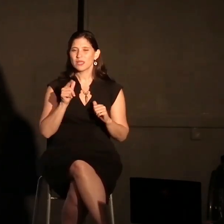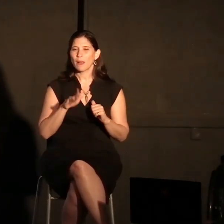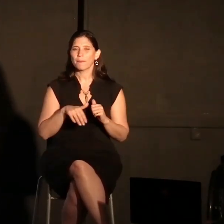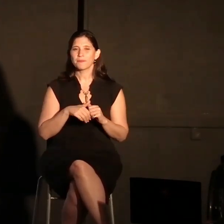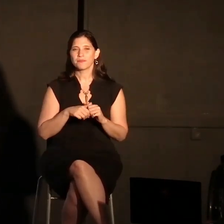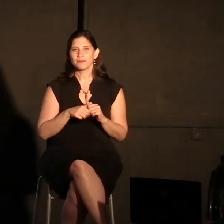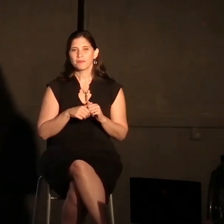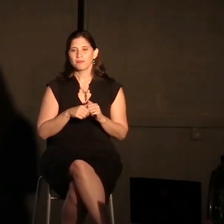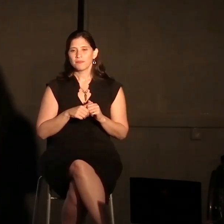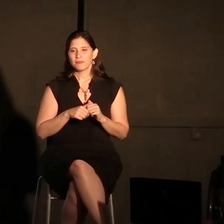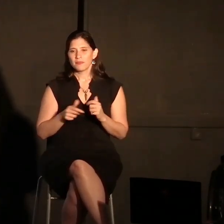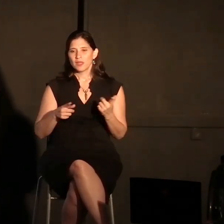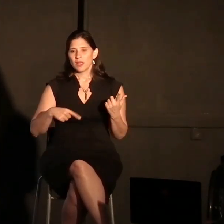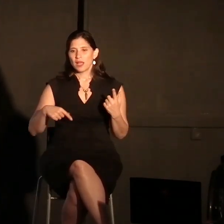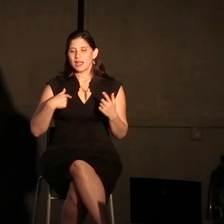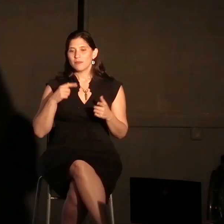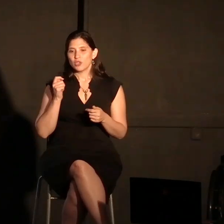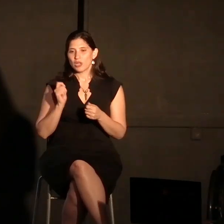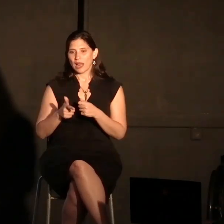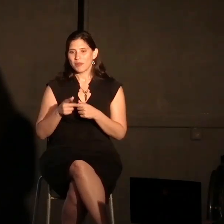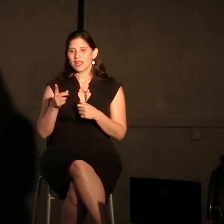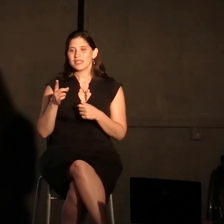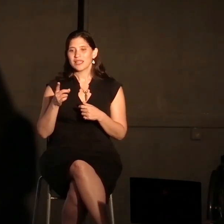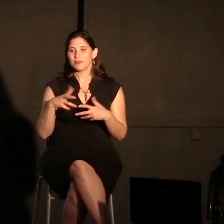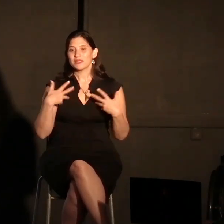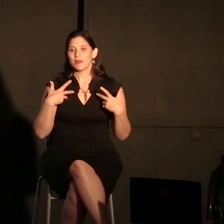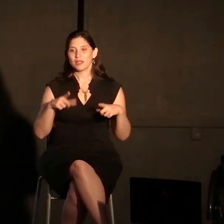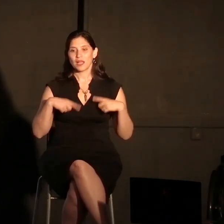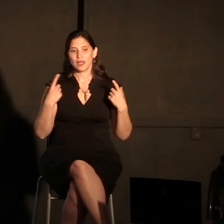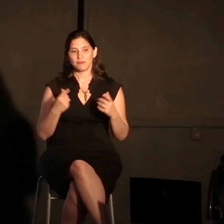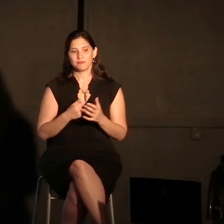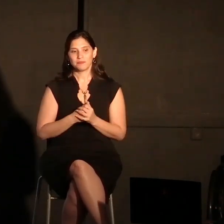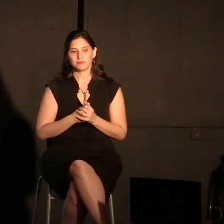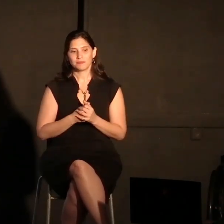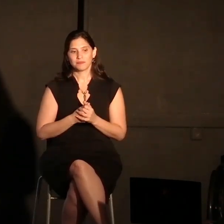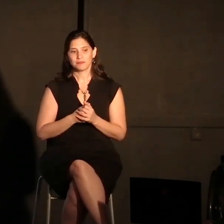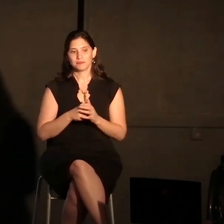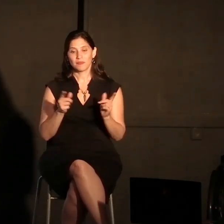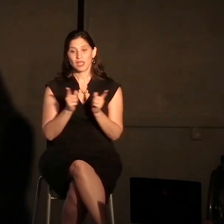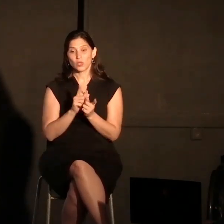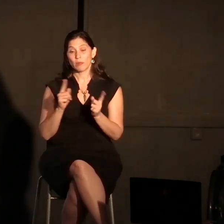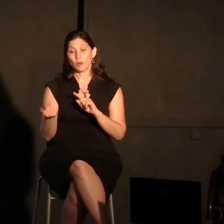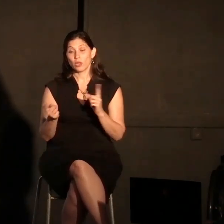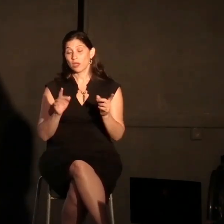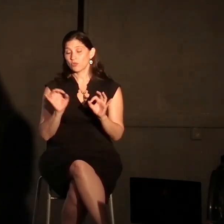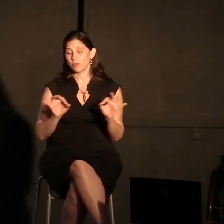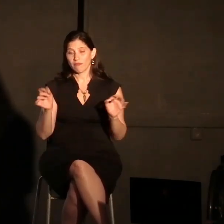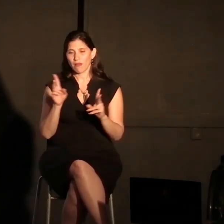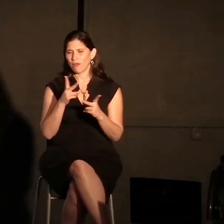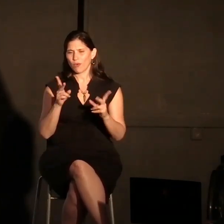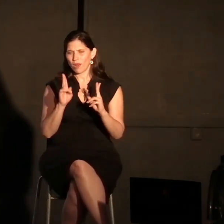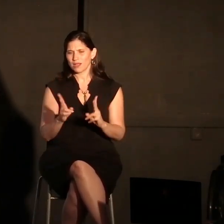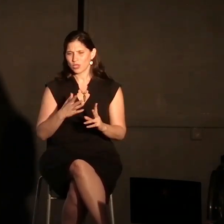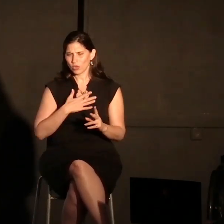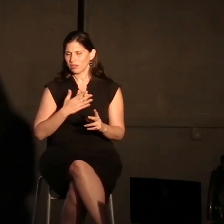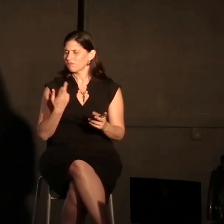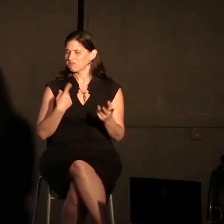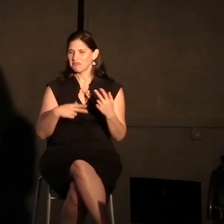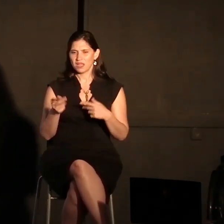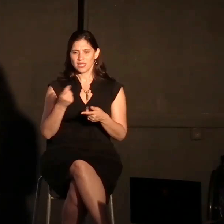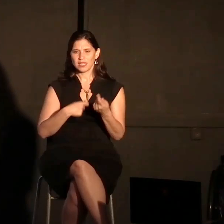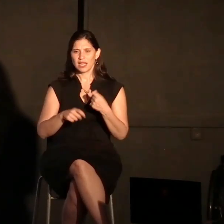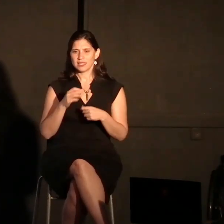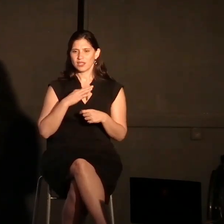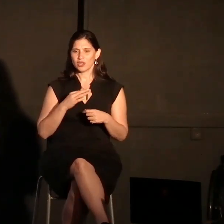גם אנחנו משלמים אני משלמת את זה בשמחת חיים בקיצור מפה לשם שום דבר לא יכול לעצור אותי חזרתי